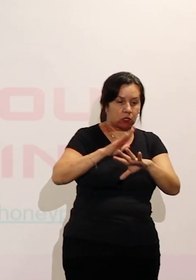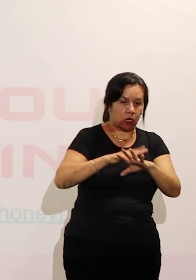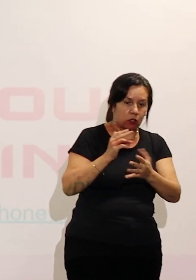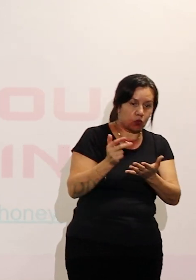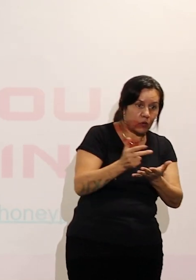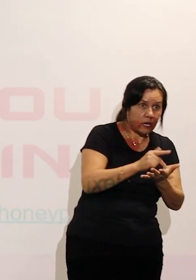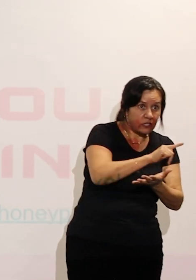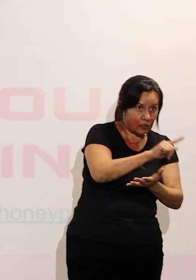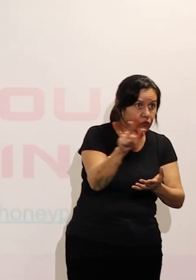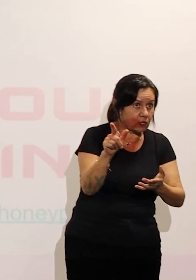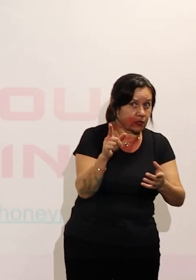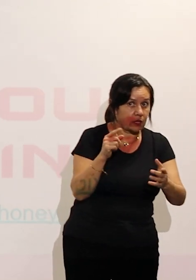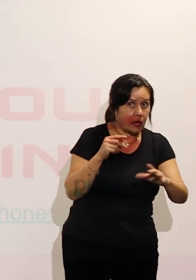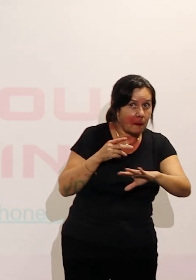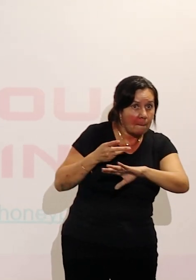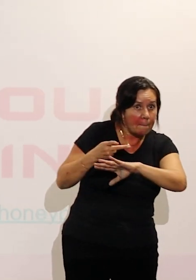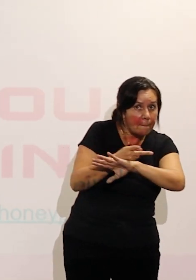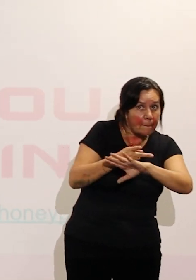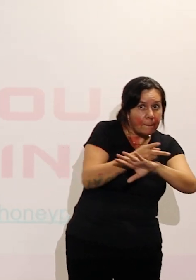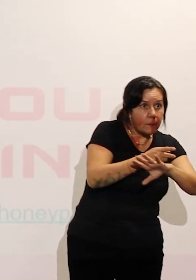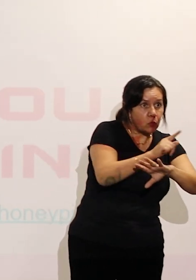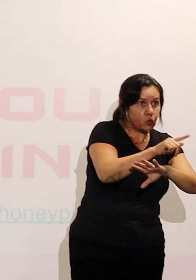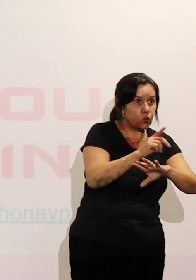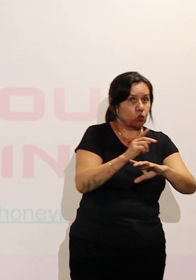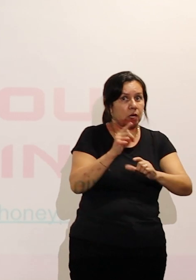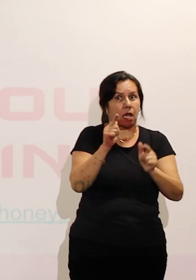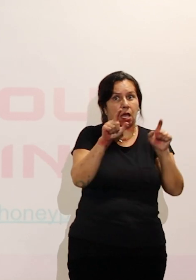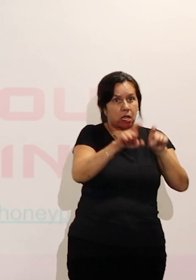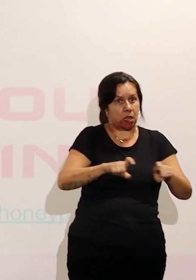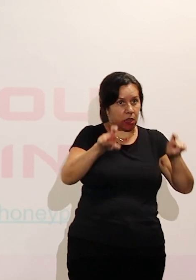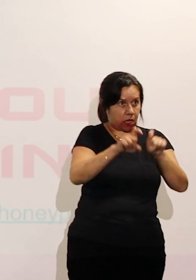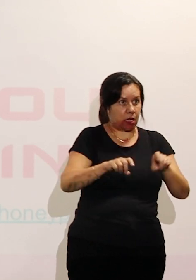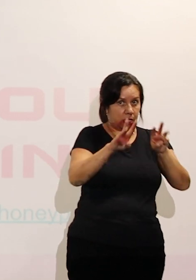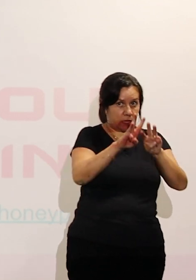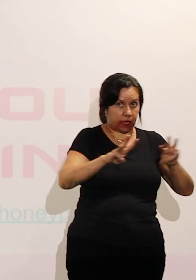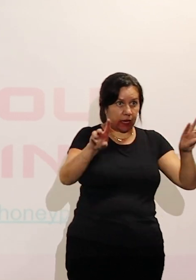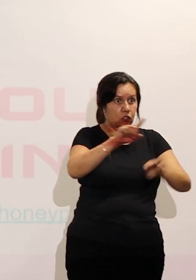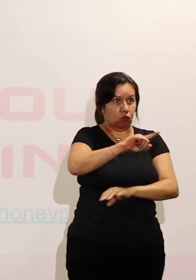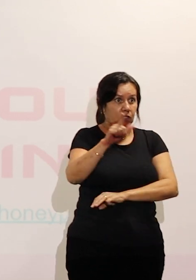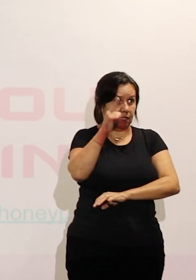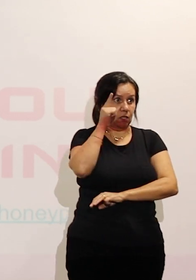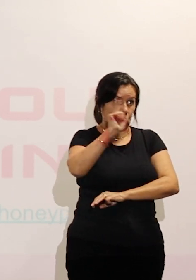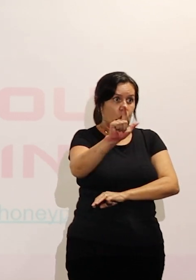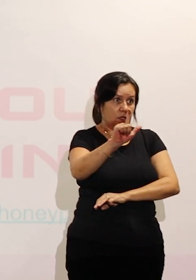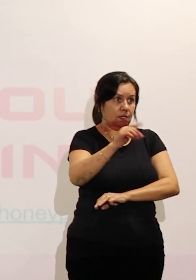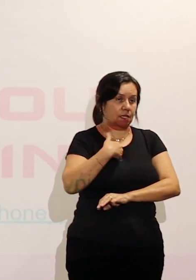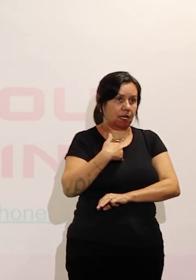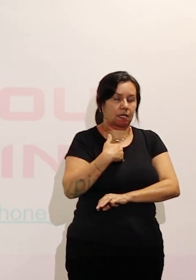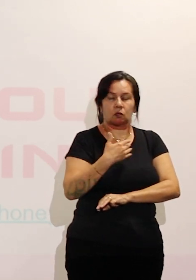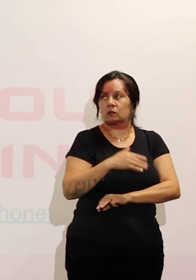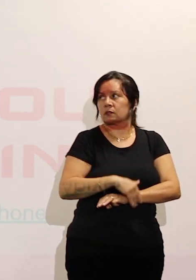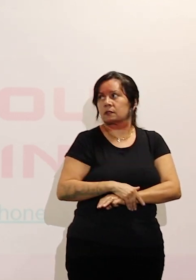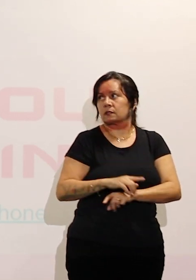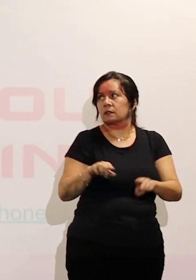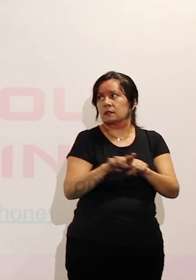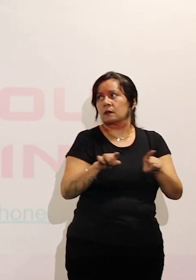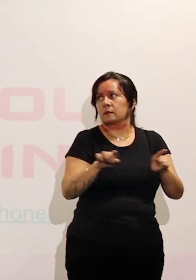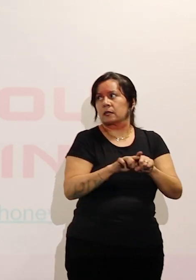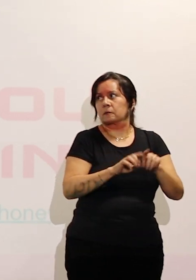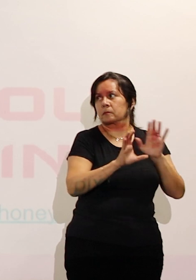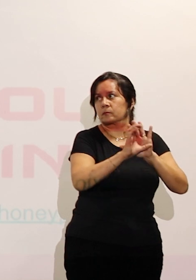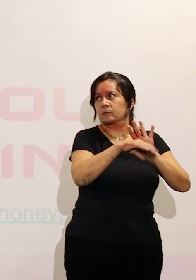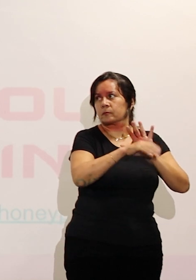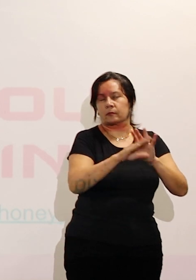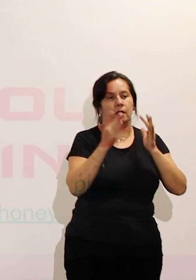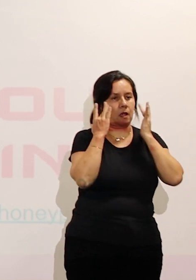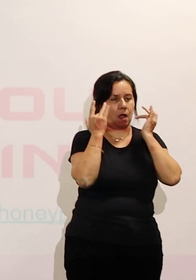E se procurar CC Honey também na internet, dá para achar um monte de workshop que eu fiz, né? Tanto falando sobre pixel art quanto concept art,